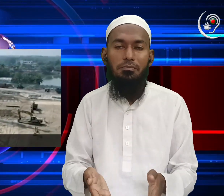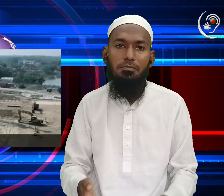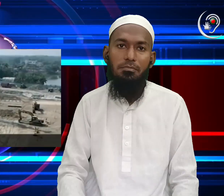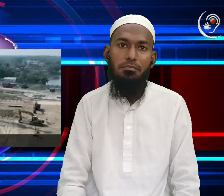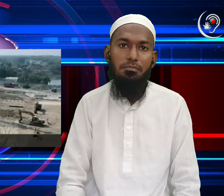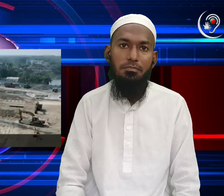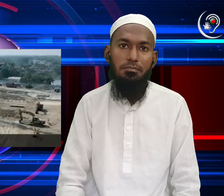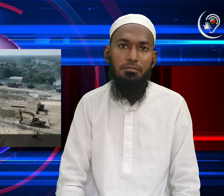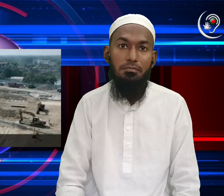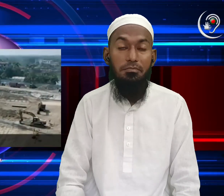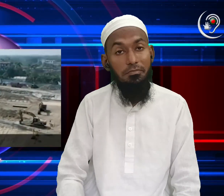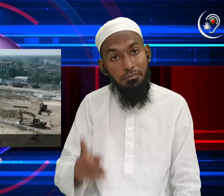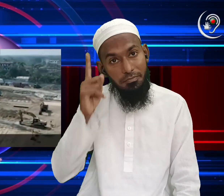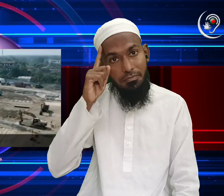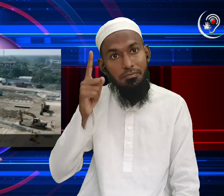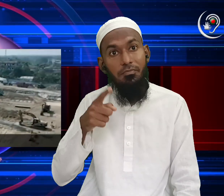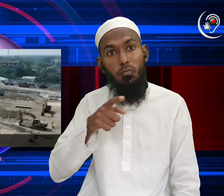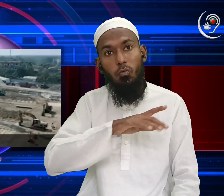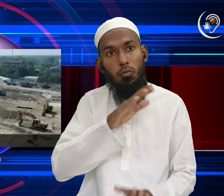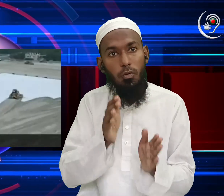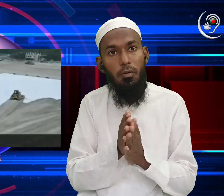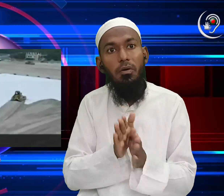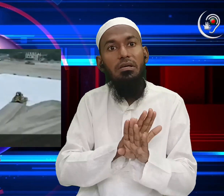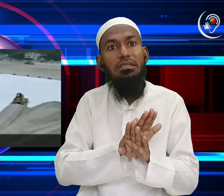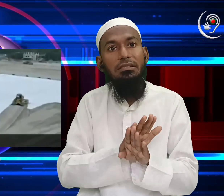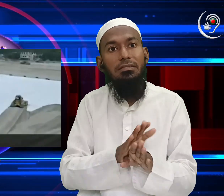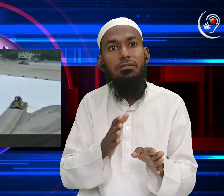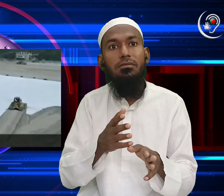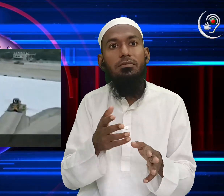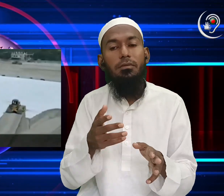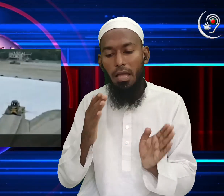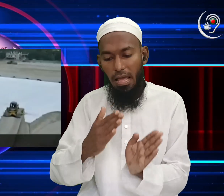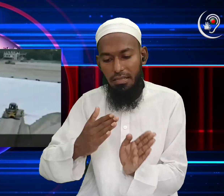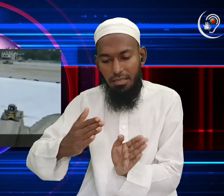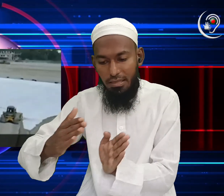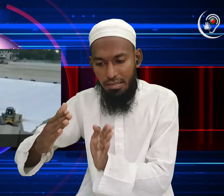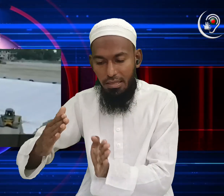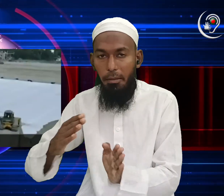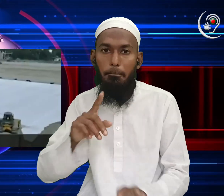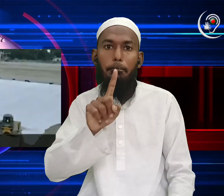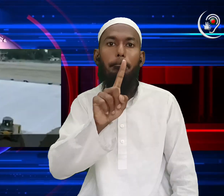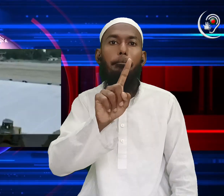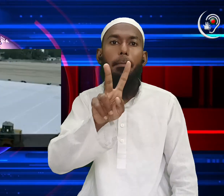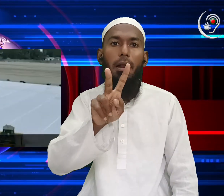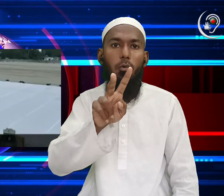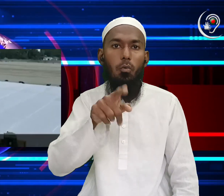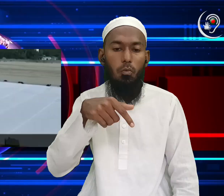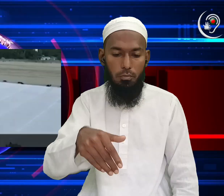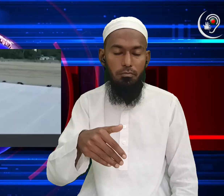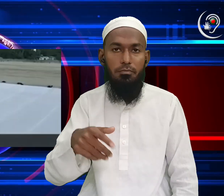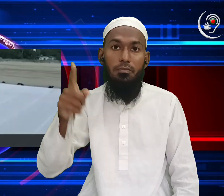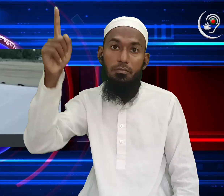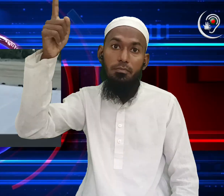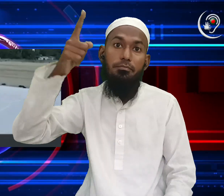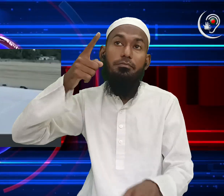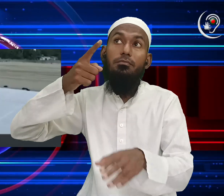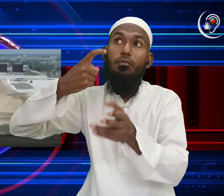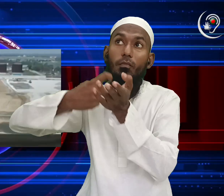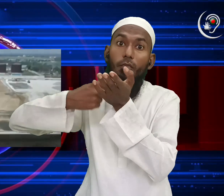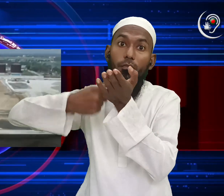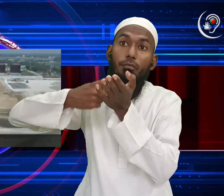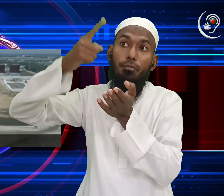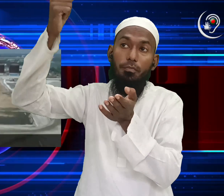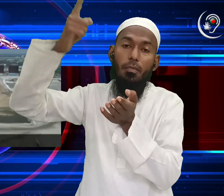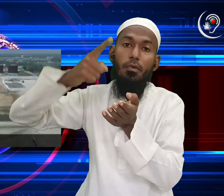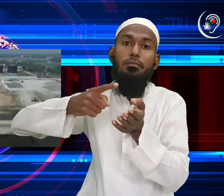পুরো এই প্রকল্পের কাজ হবে ১২টি ধাপে। প্রথম ধাপের আওতায় রূপগঞ্জের পিতলগঞ্জে চলছে ডিপো এলাকার ভূমি উন্নয়নের কাজ।